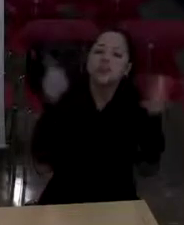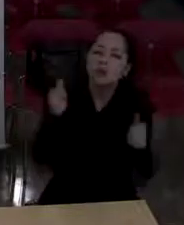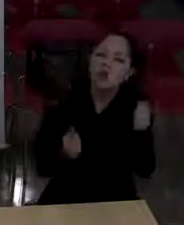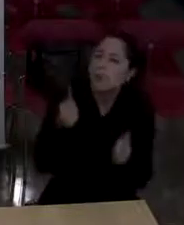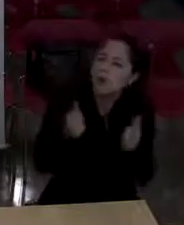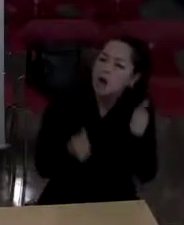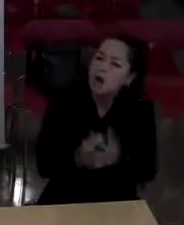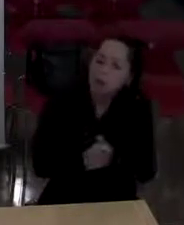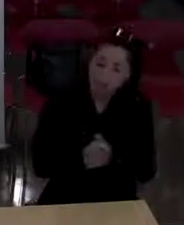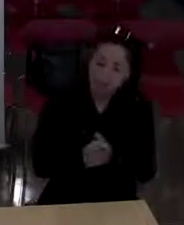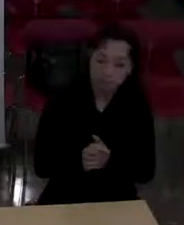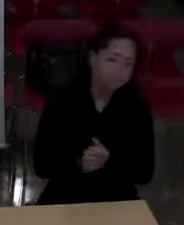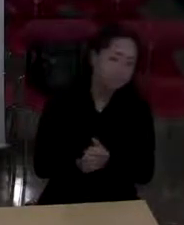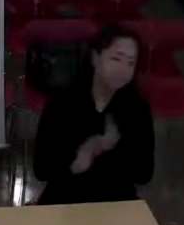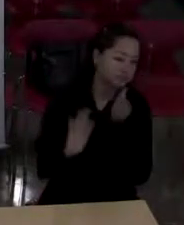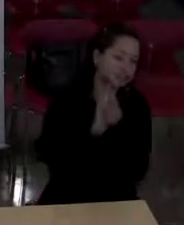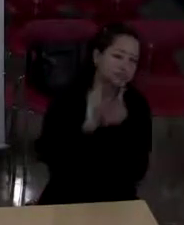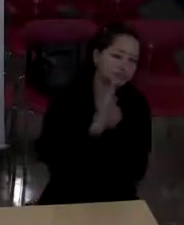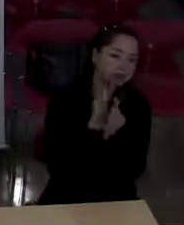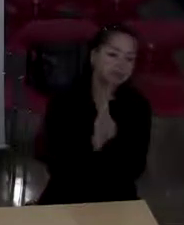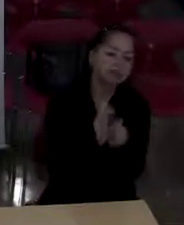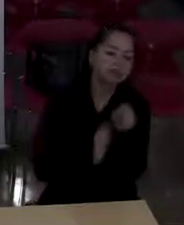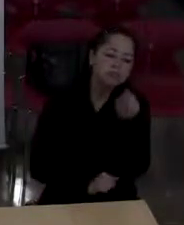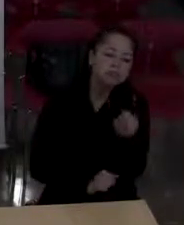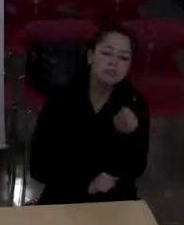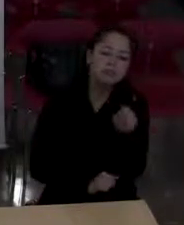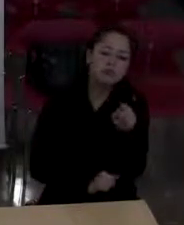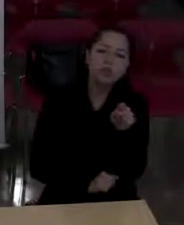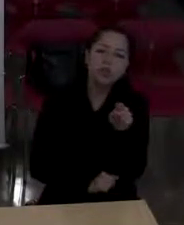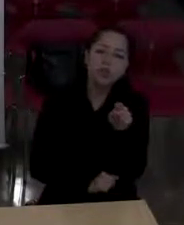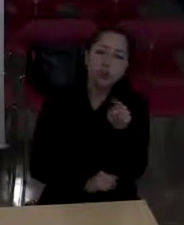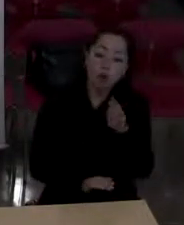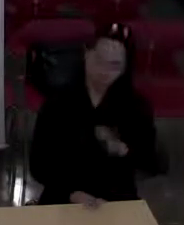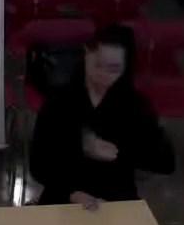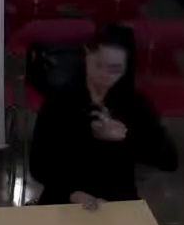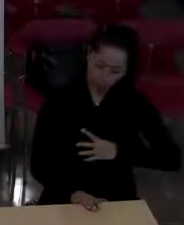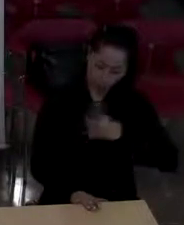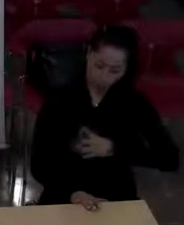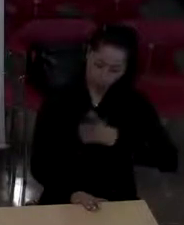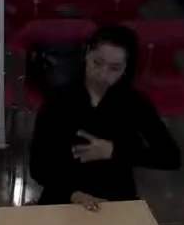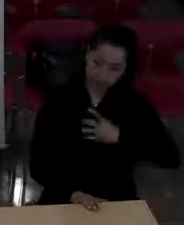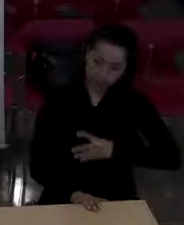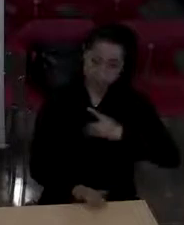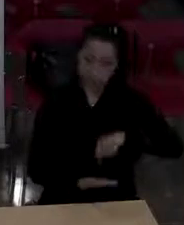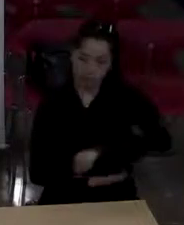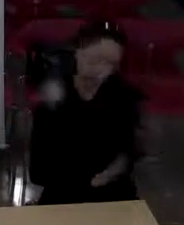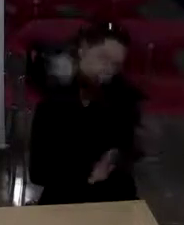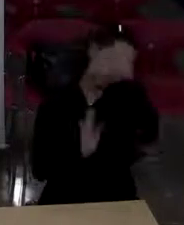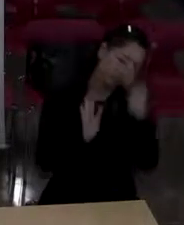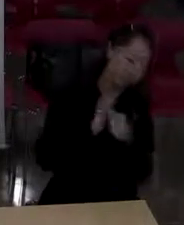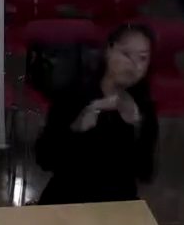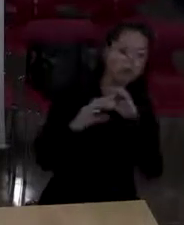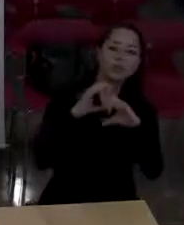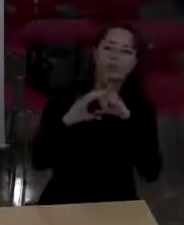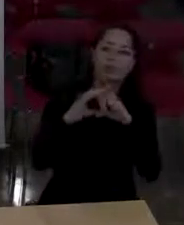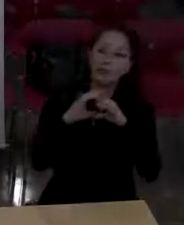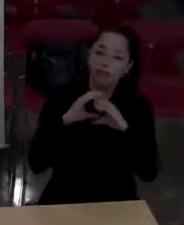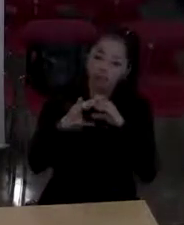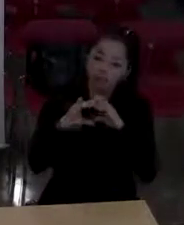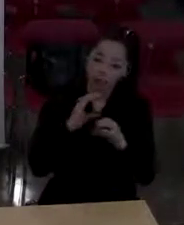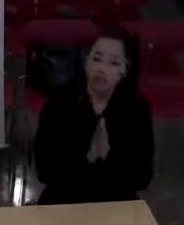comunicativa. Y la presentación va a ser de pronto de una manera similar y paralela en lo que esperamos